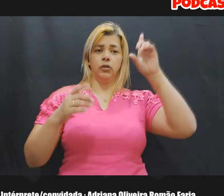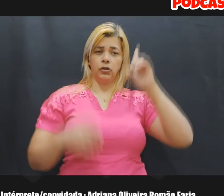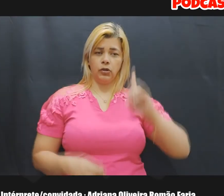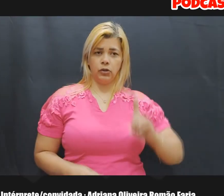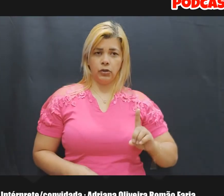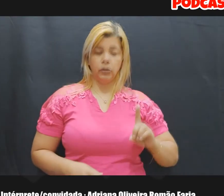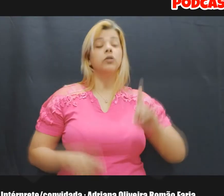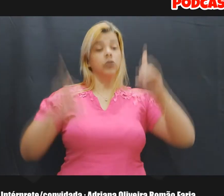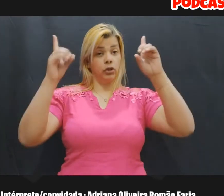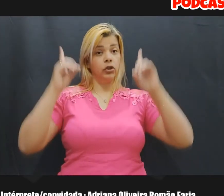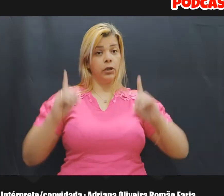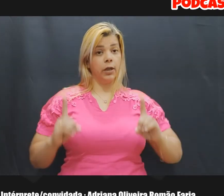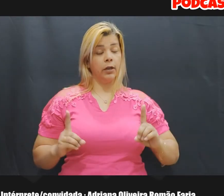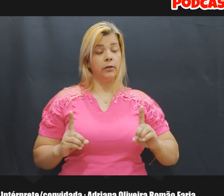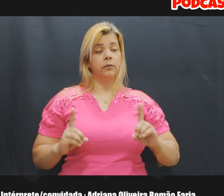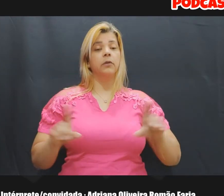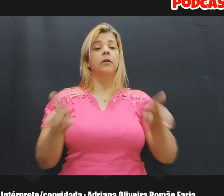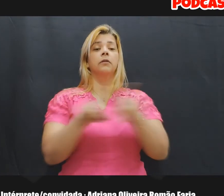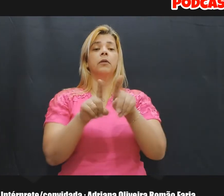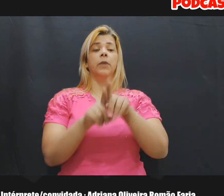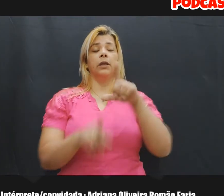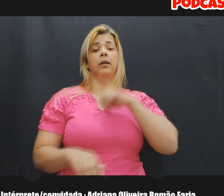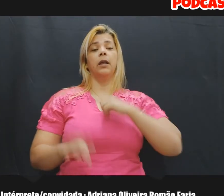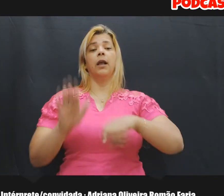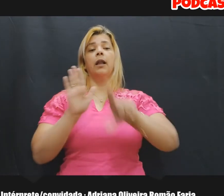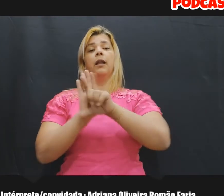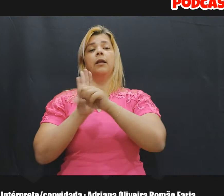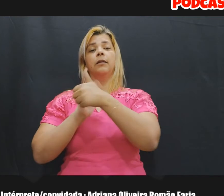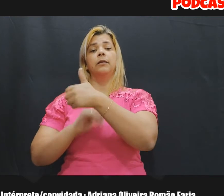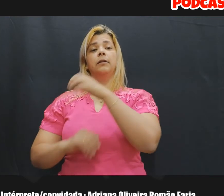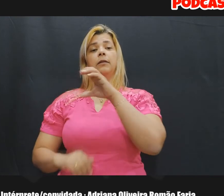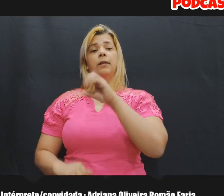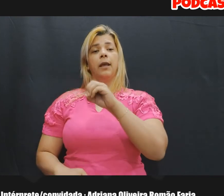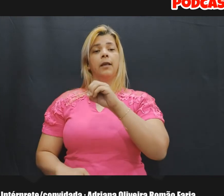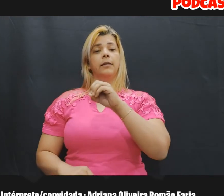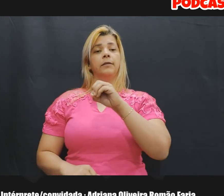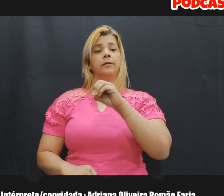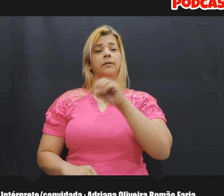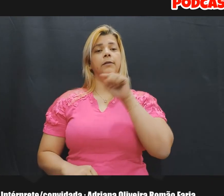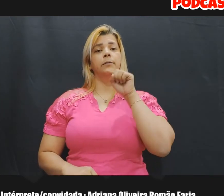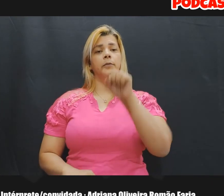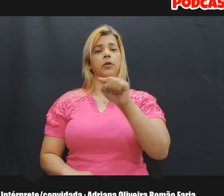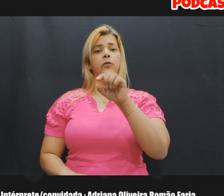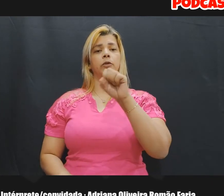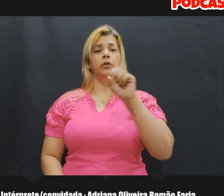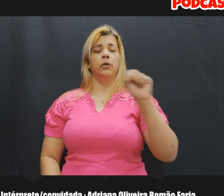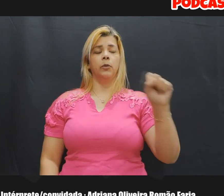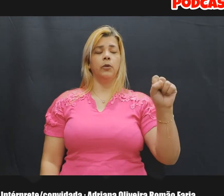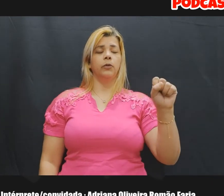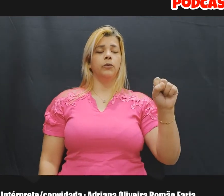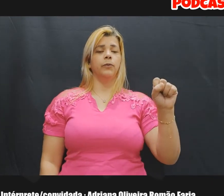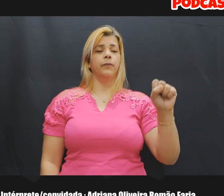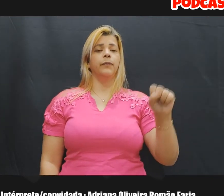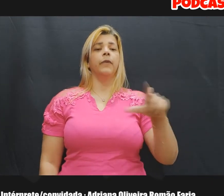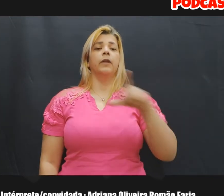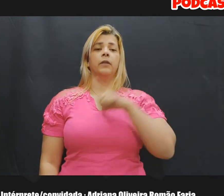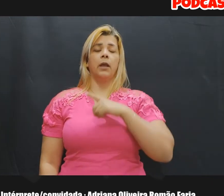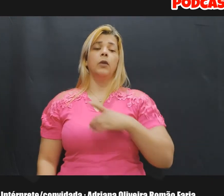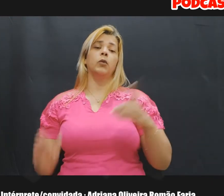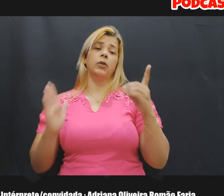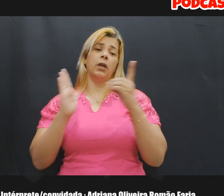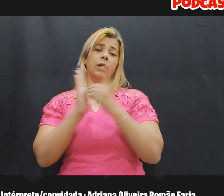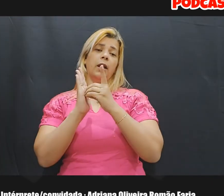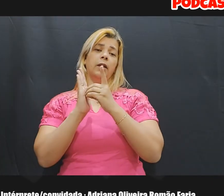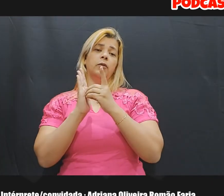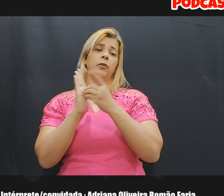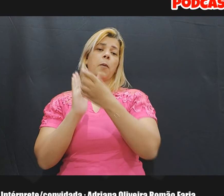1. E temos também a Lei 10.098, que era de dezembro de 2000. Sim. Temos o Decreto